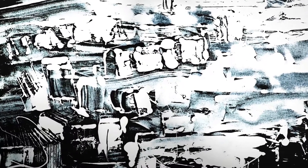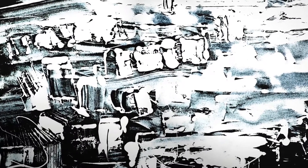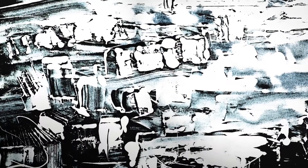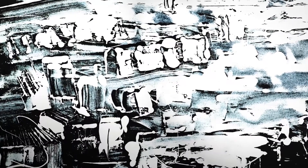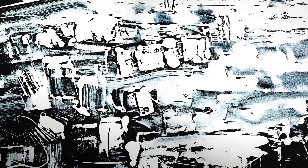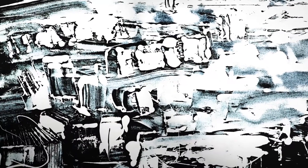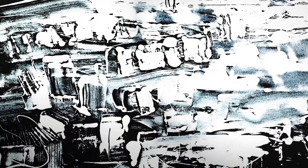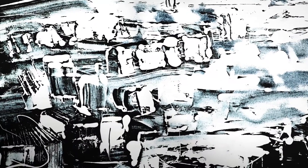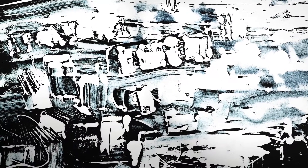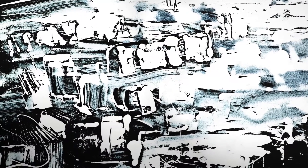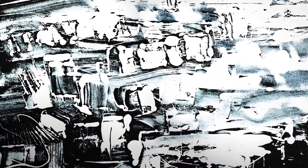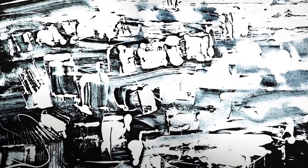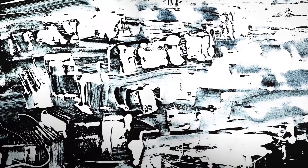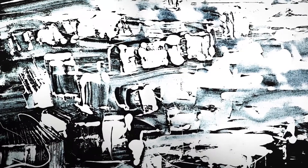delas, seus telhados.